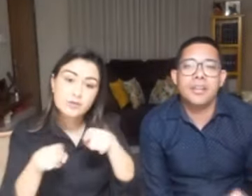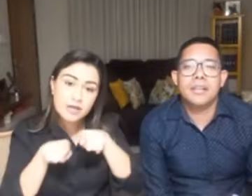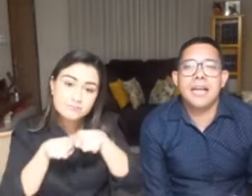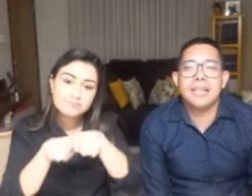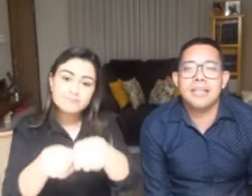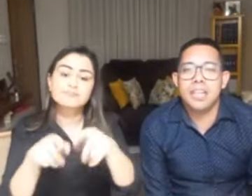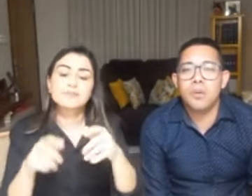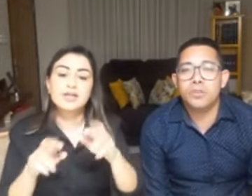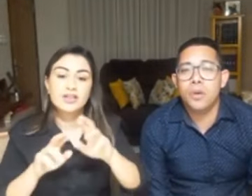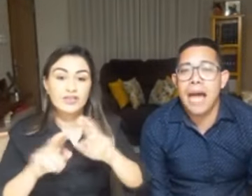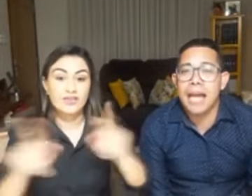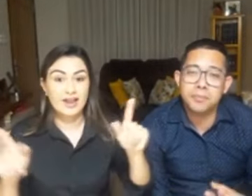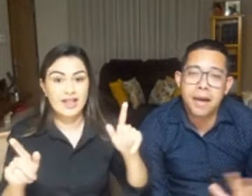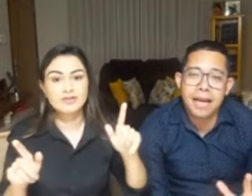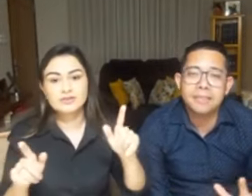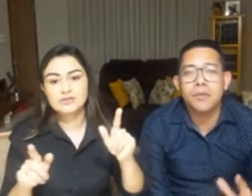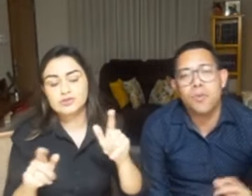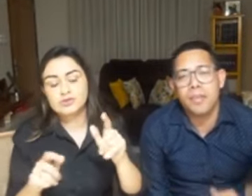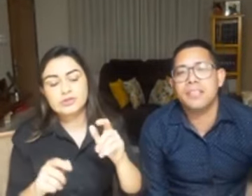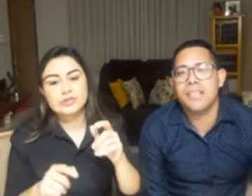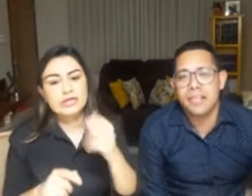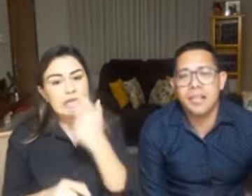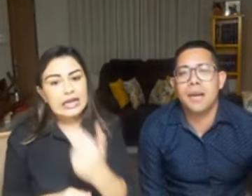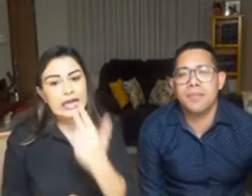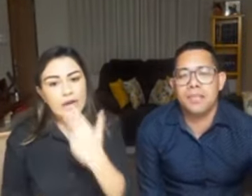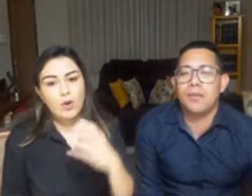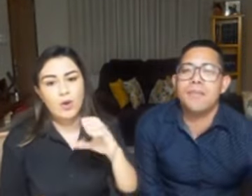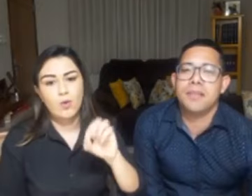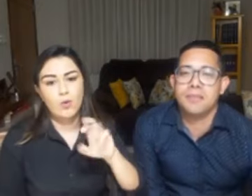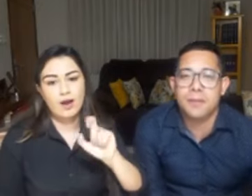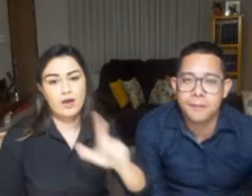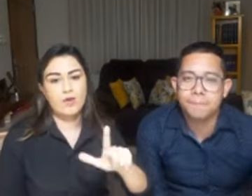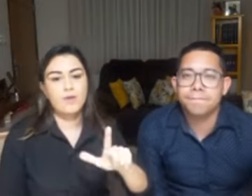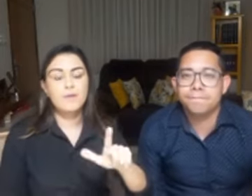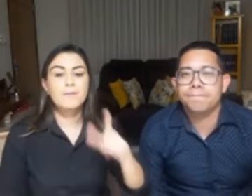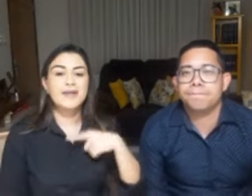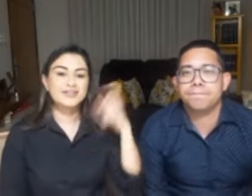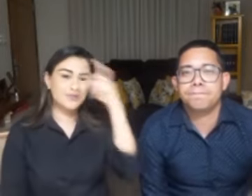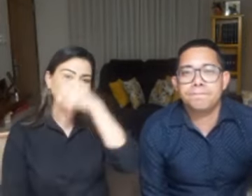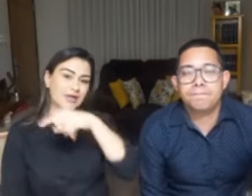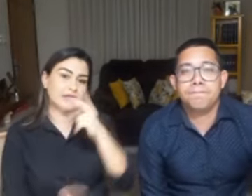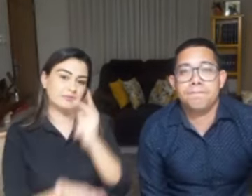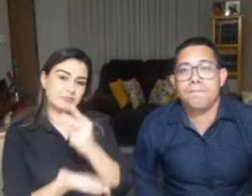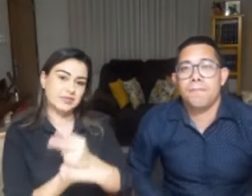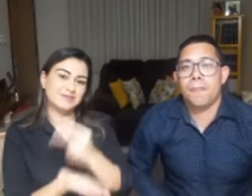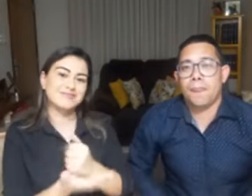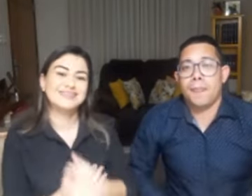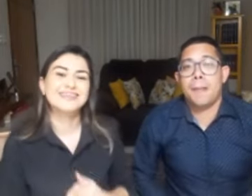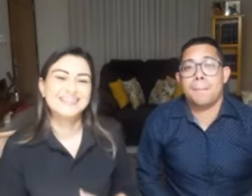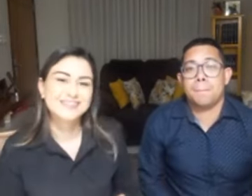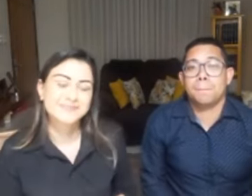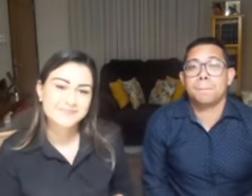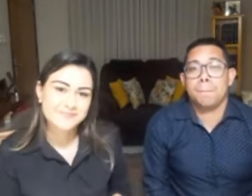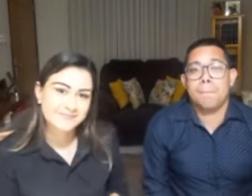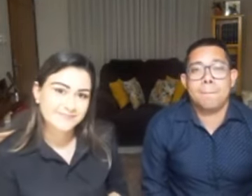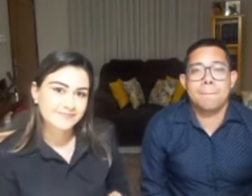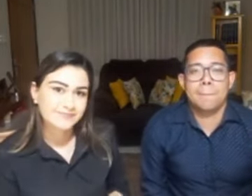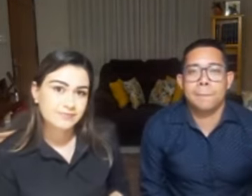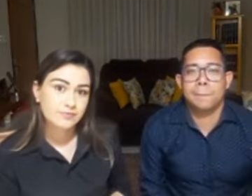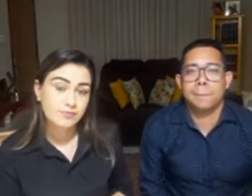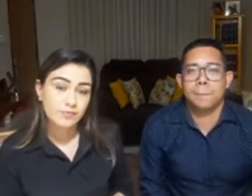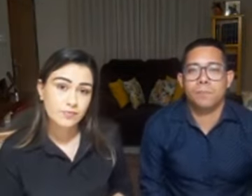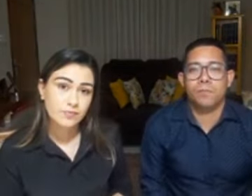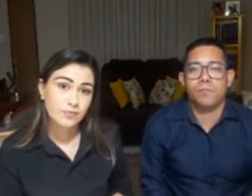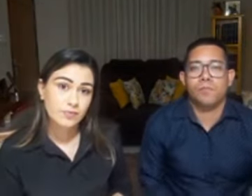Diferente das línguas orais, mas a complexidade acaba sendo a mesma. Uhum. Ah, ok. E vocês falavam